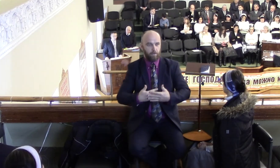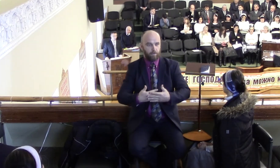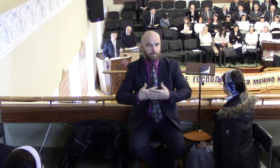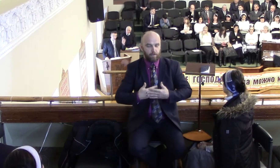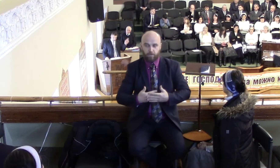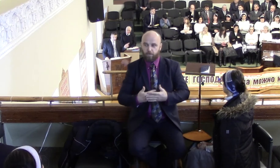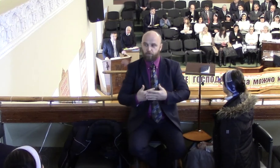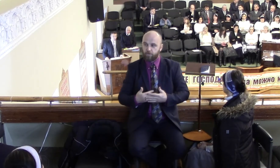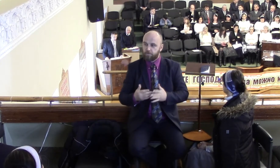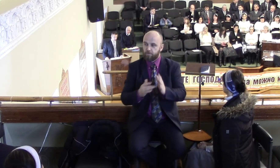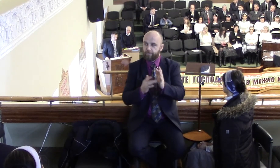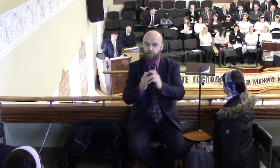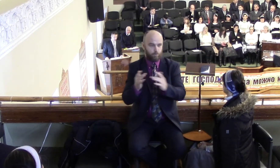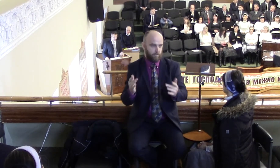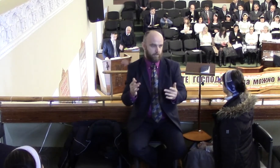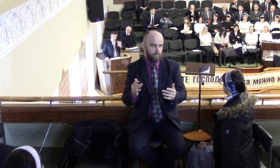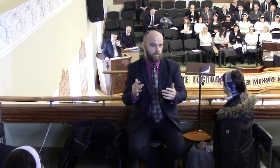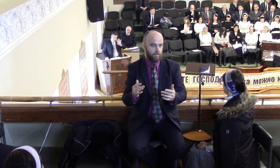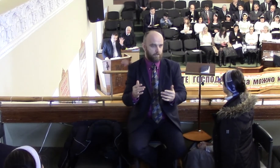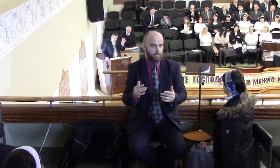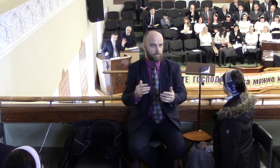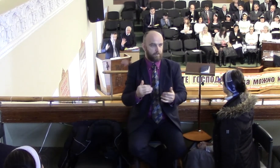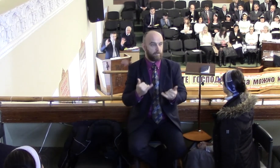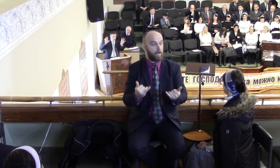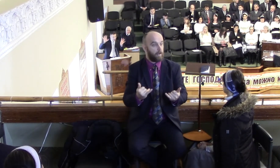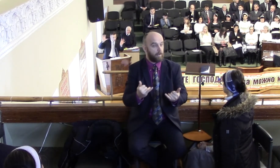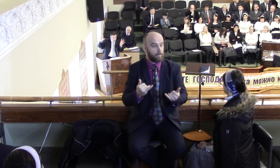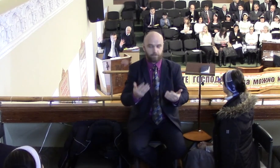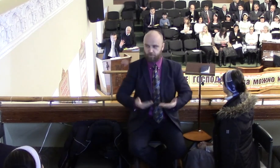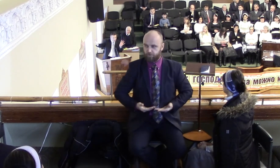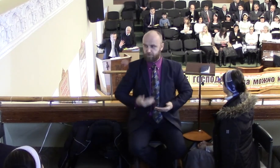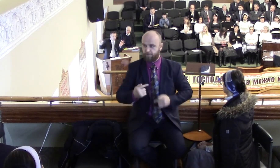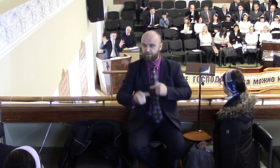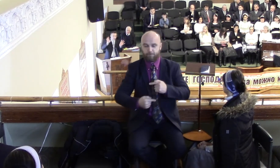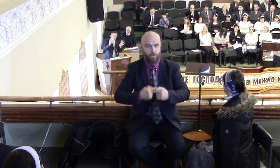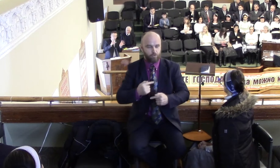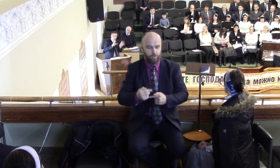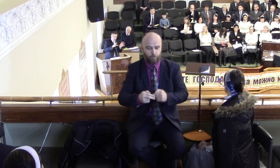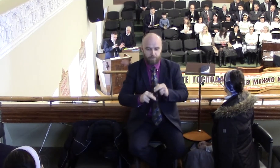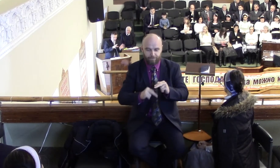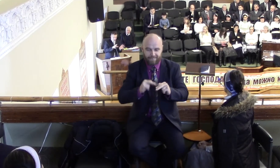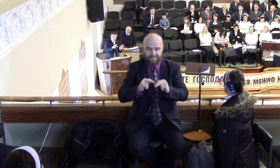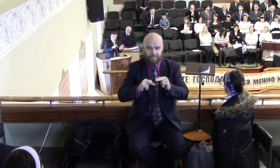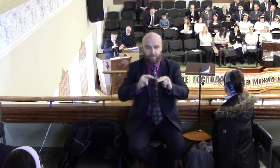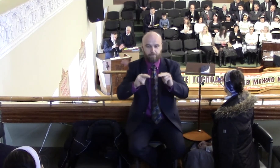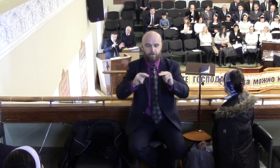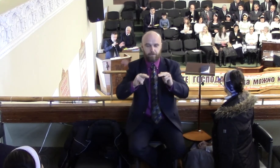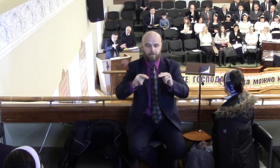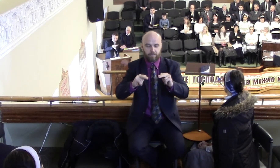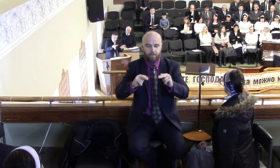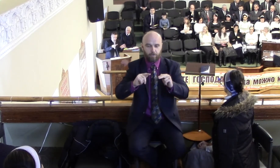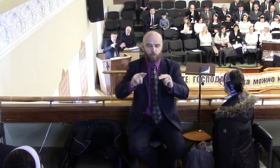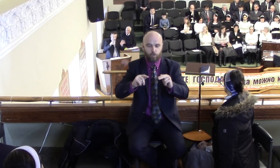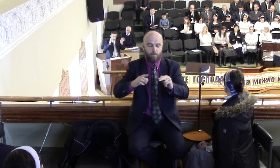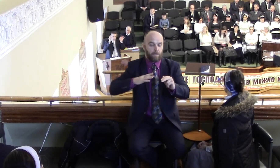Христом для жизни вечной. Восстанавливается вот та утерянная гармония.